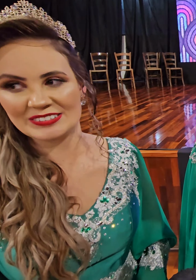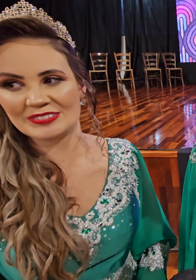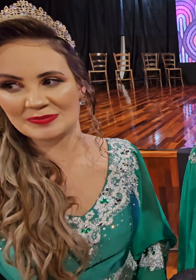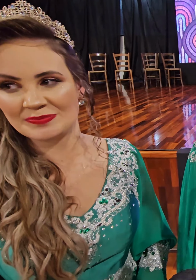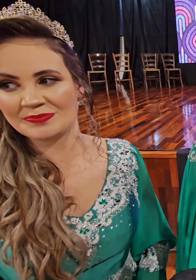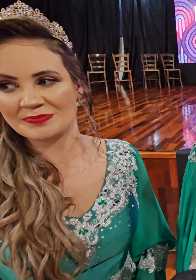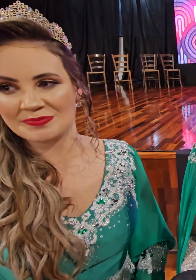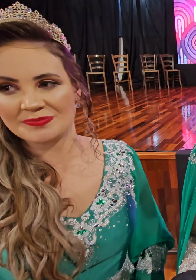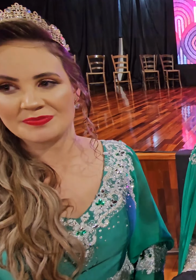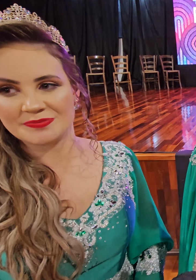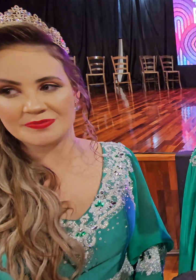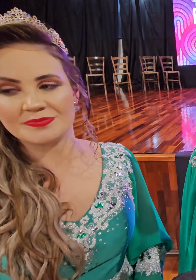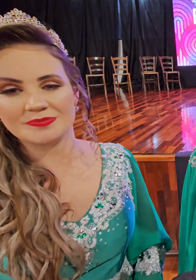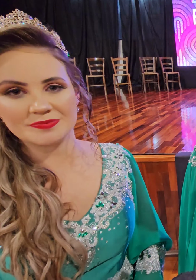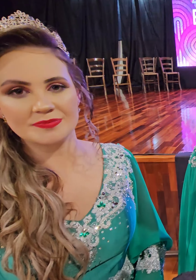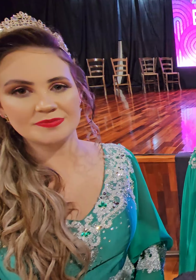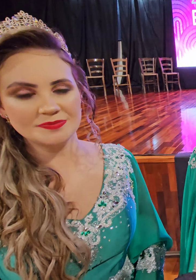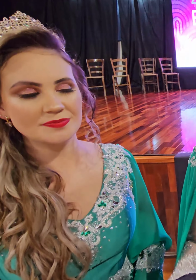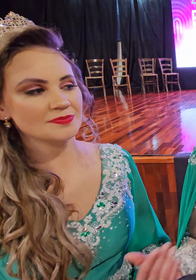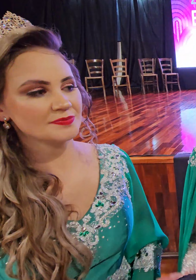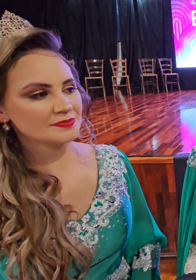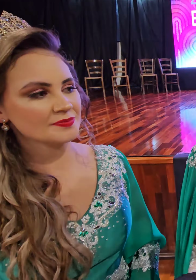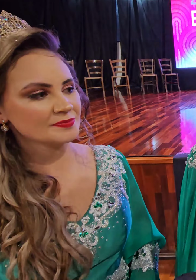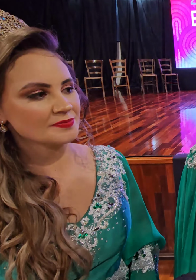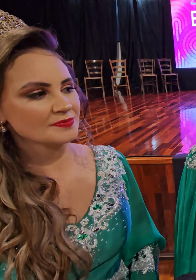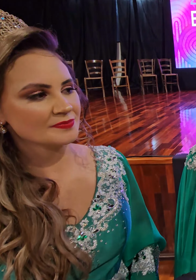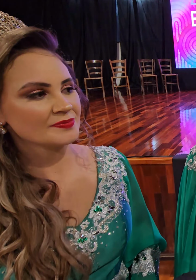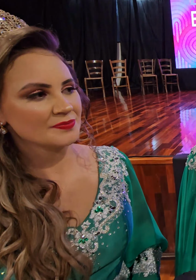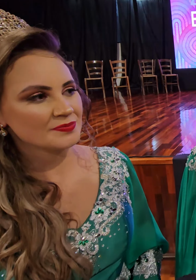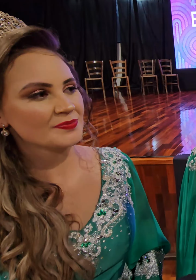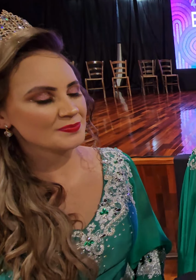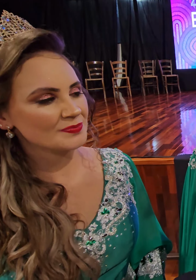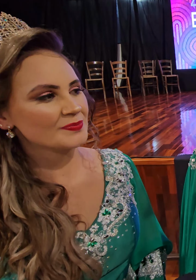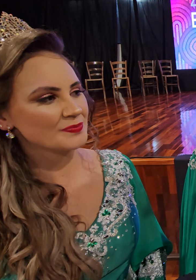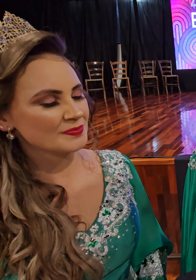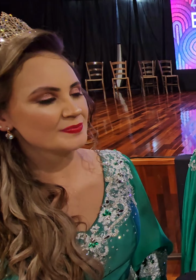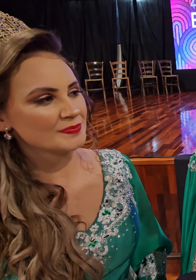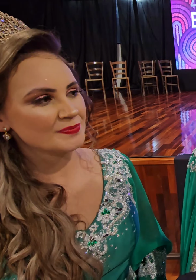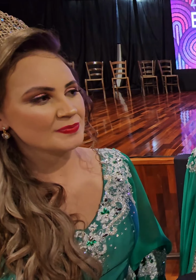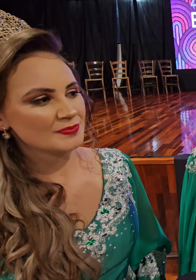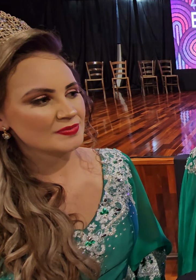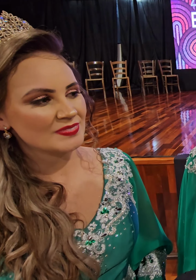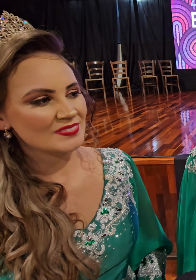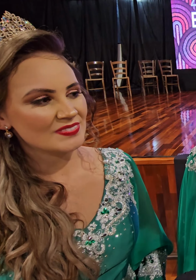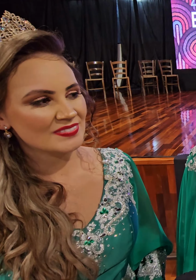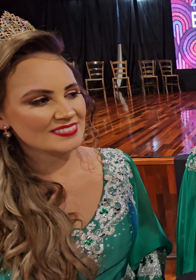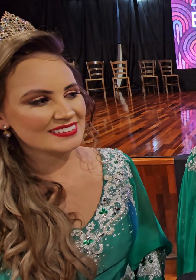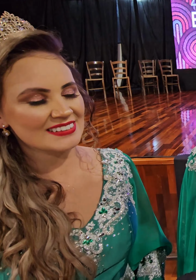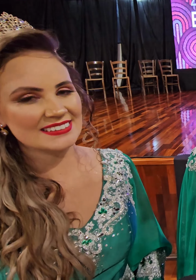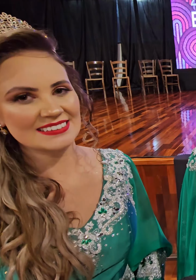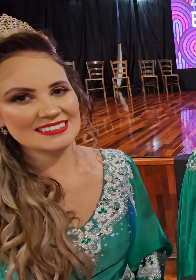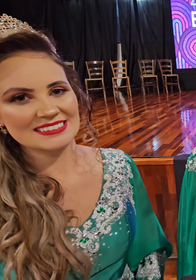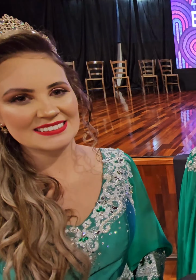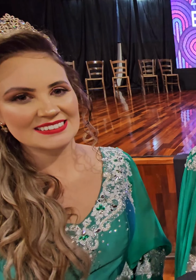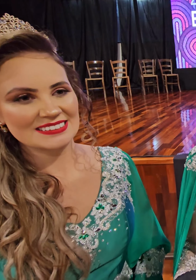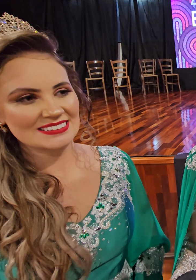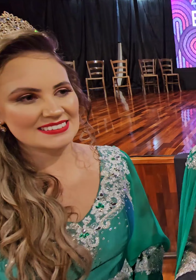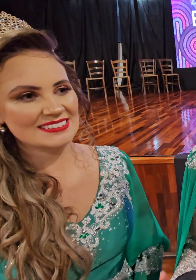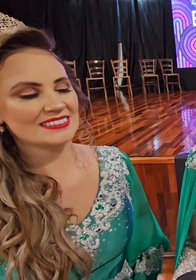nossa festa. Convidamos todos os municípios para vir comemorar com nós a nossa quarta Expo Prata, porque estamos comemorando 100 anos de Nova Prata,